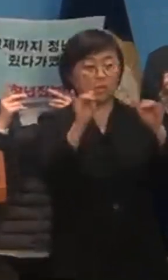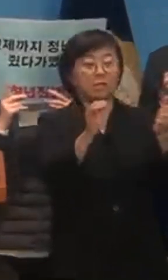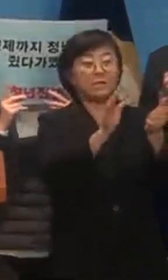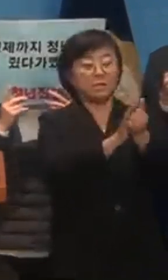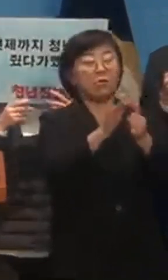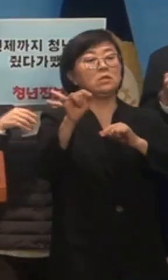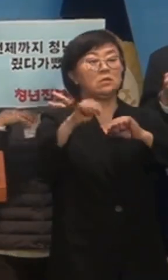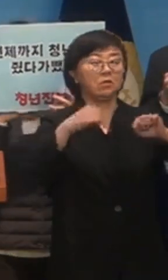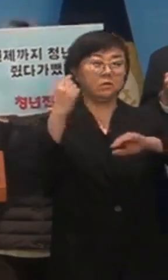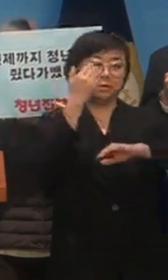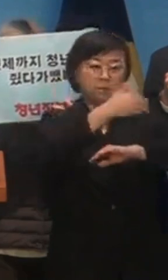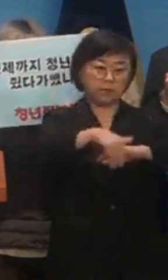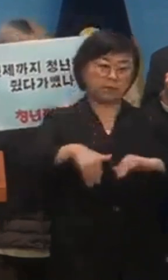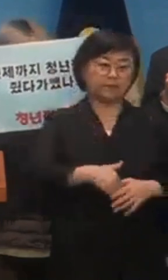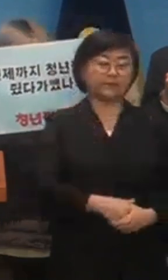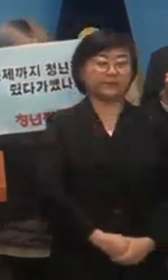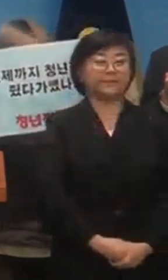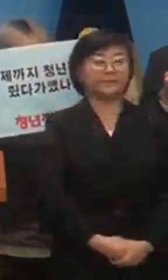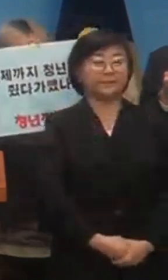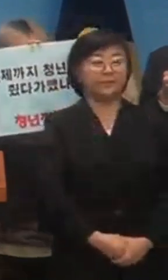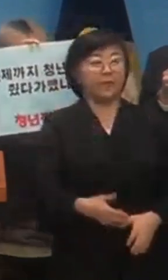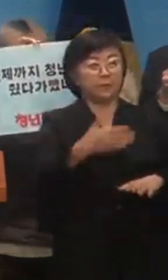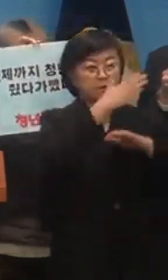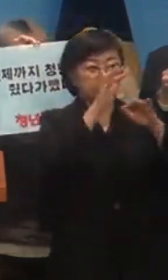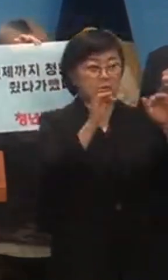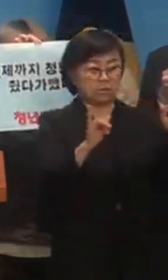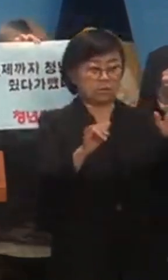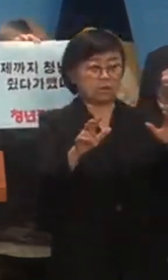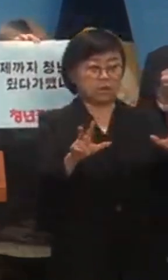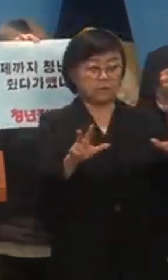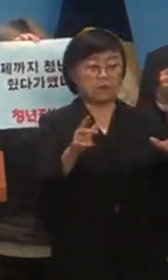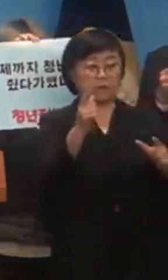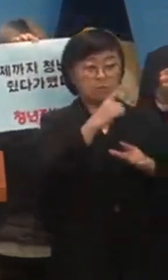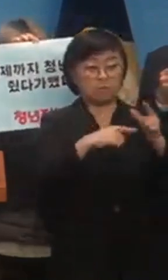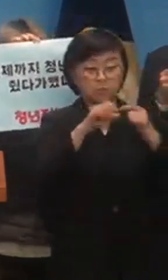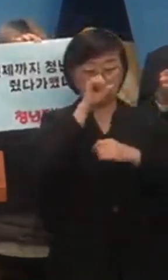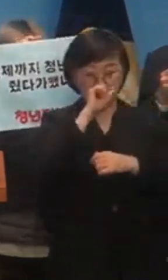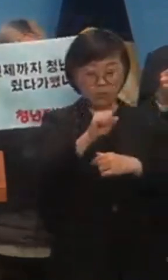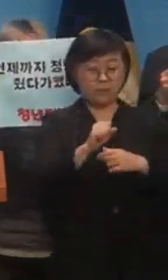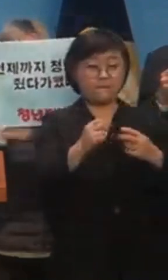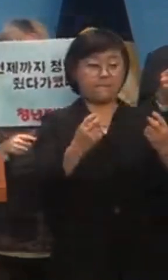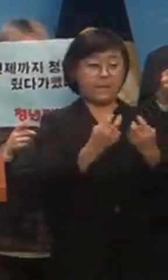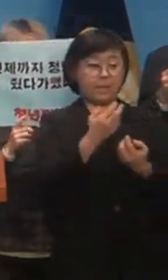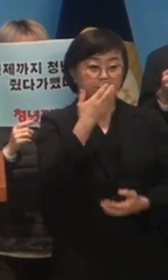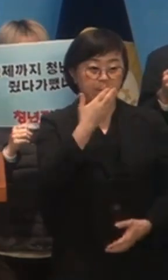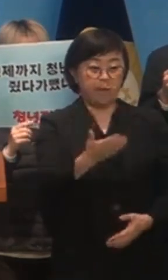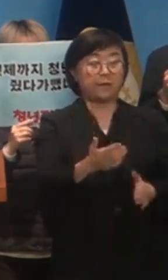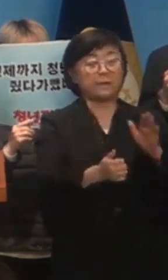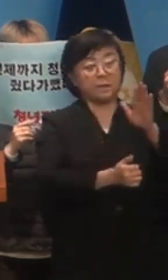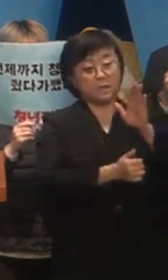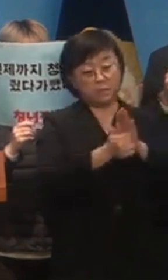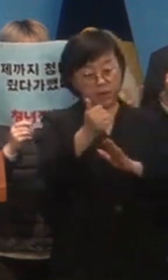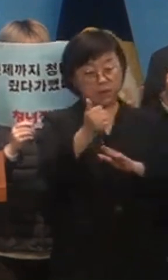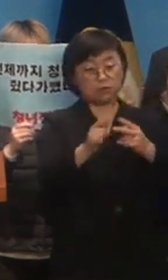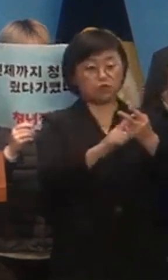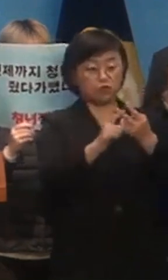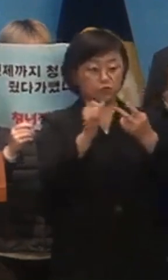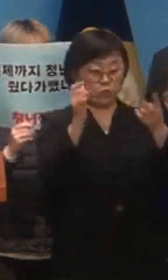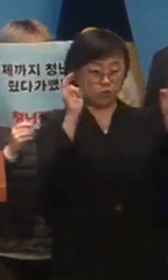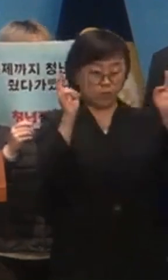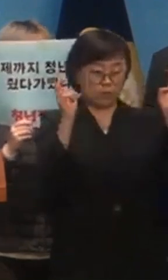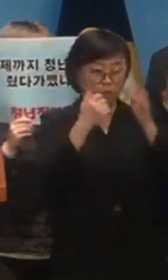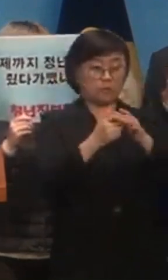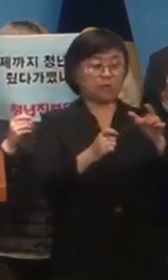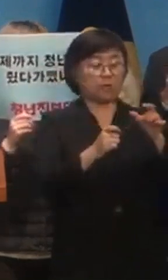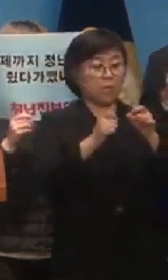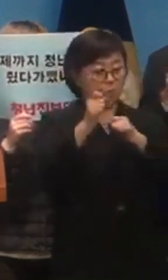지원 정책이었습니다. 청년들에게는 지금보다 나아질 수 있을 것이라는 희망을, 중소기업에는